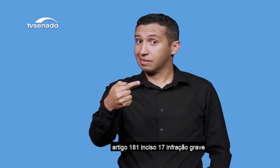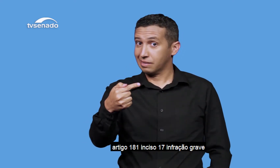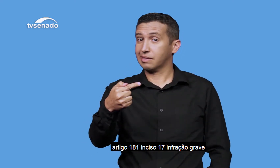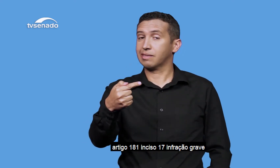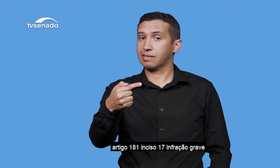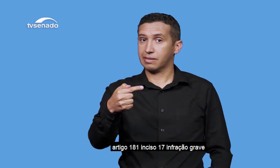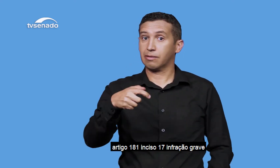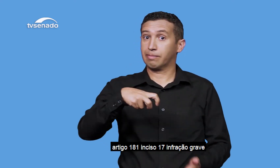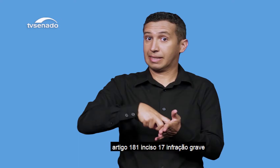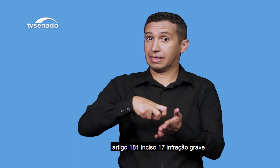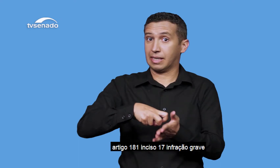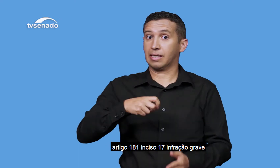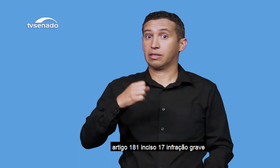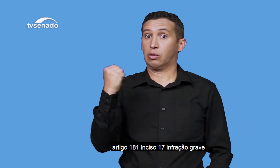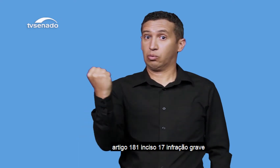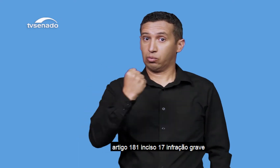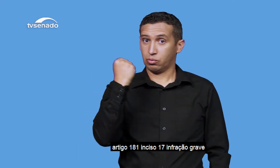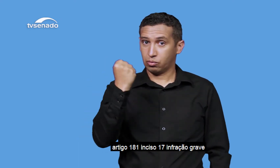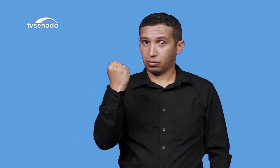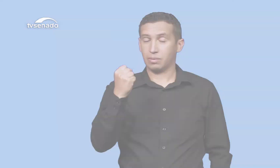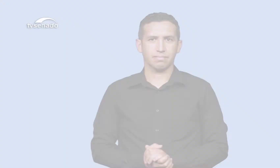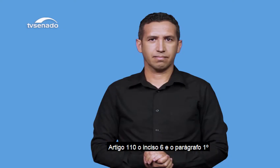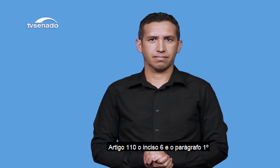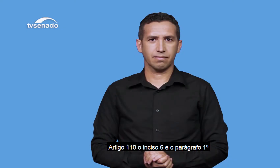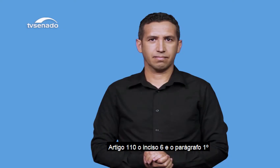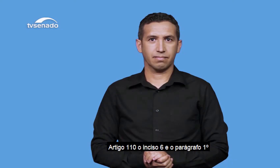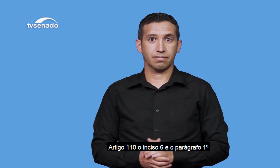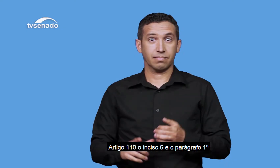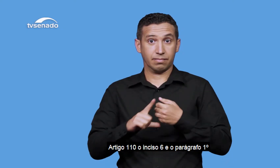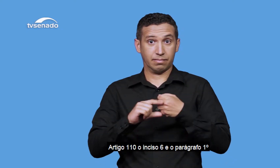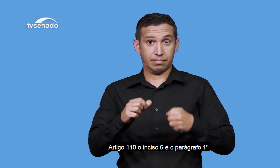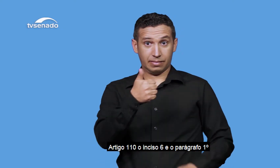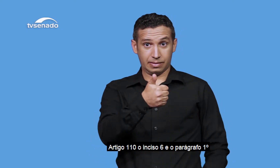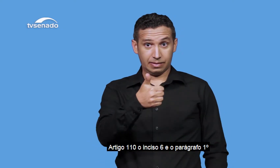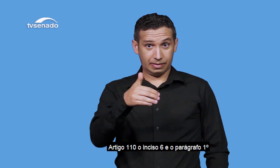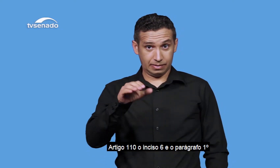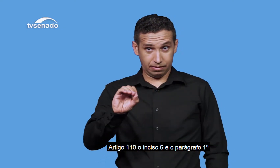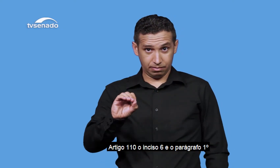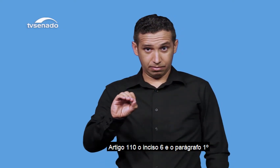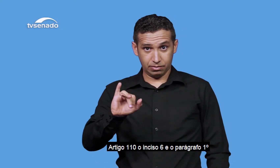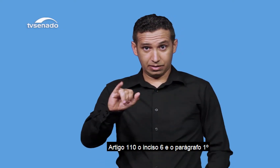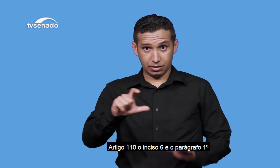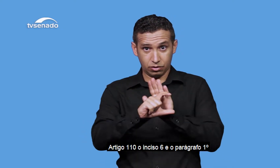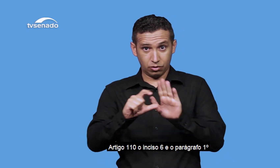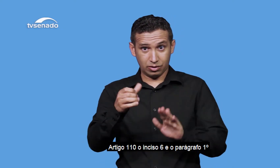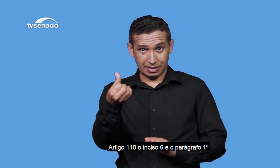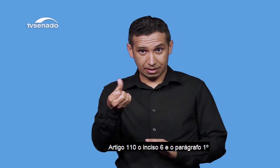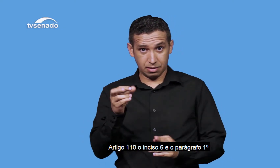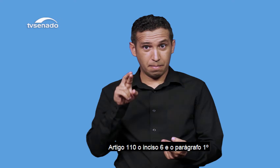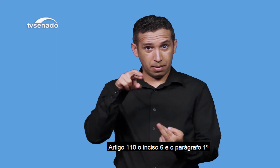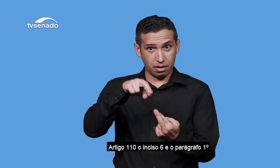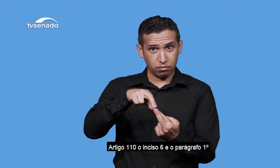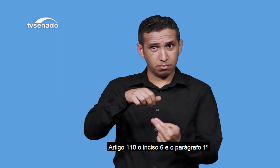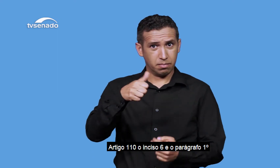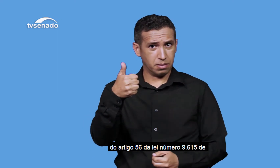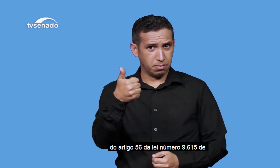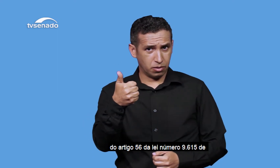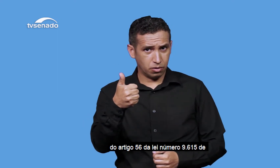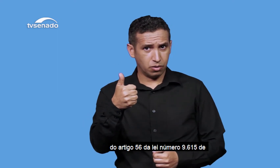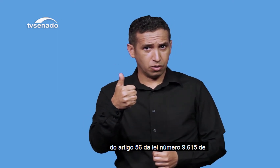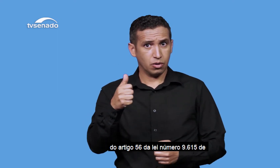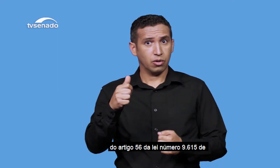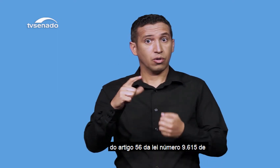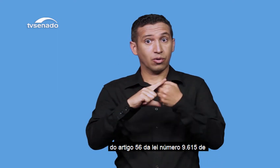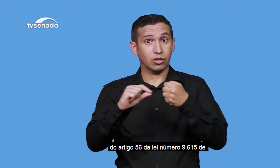infração grave artigo 110 o inciso 6 e o parágrafo 1º